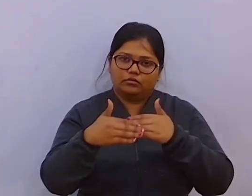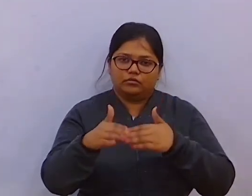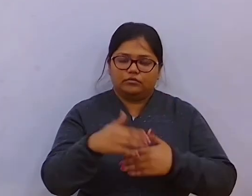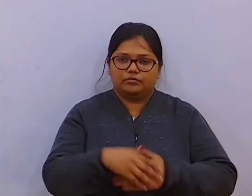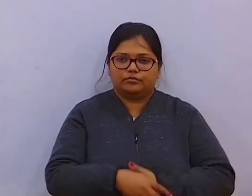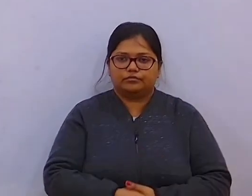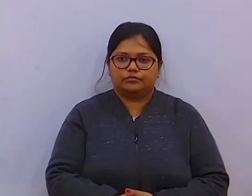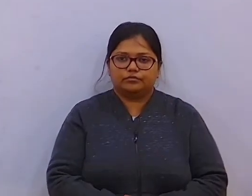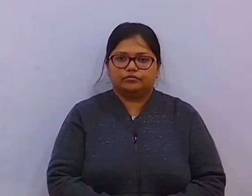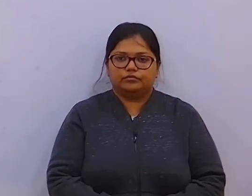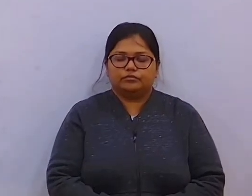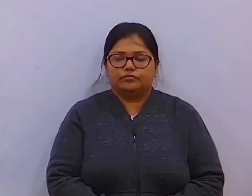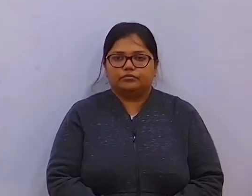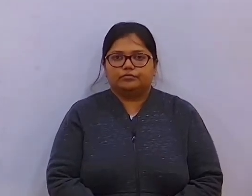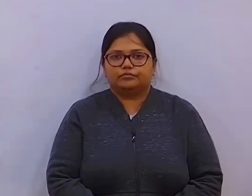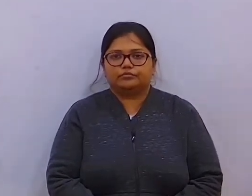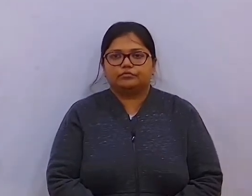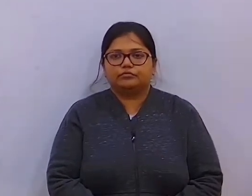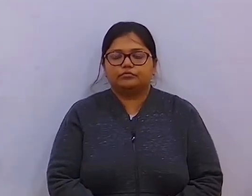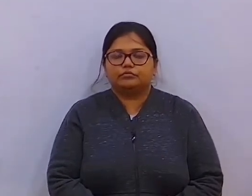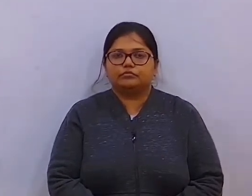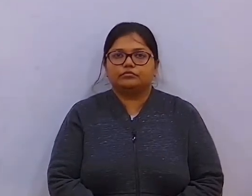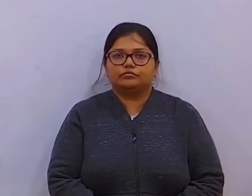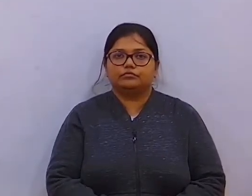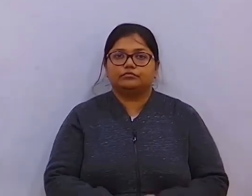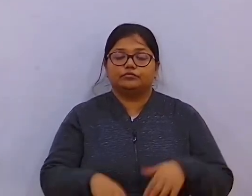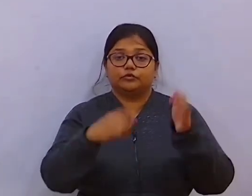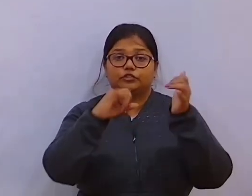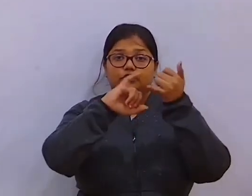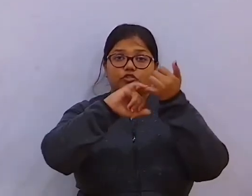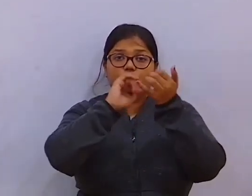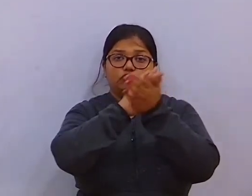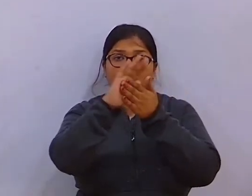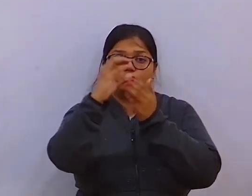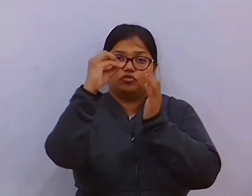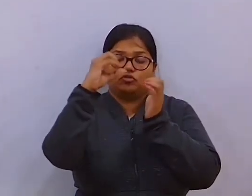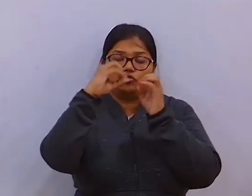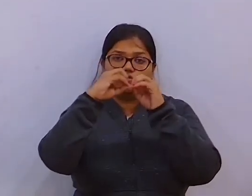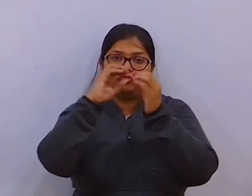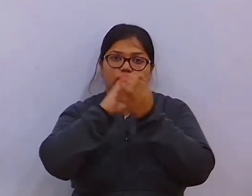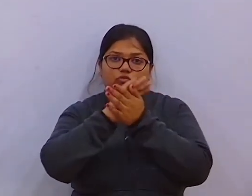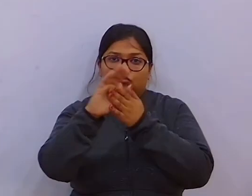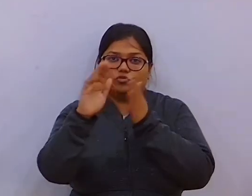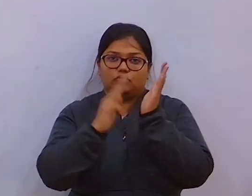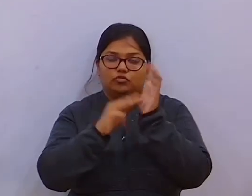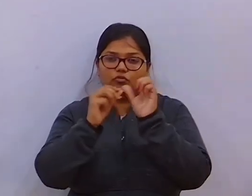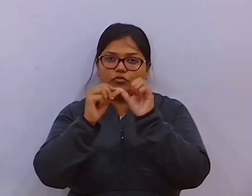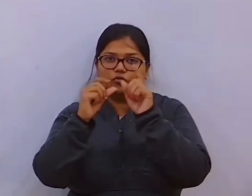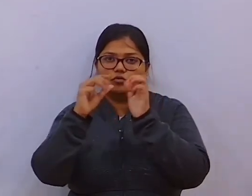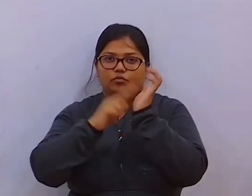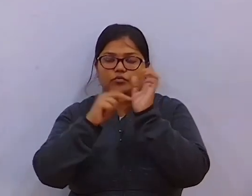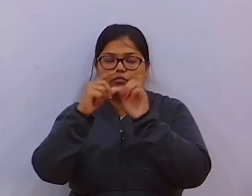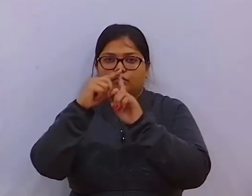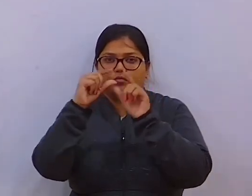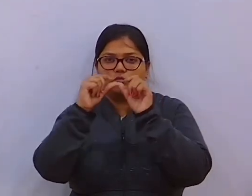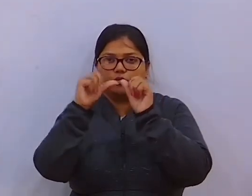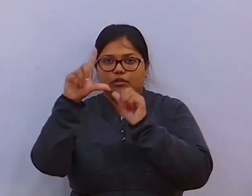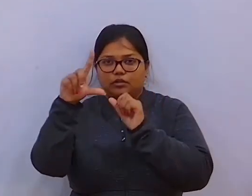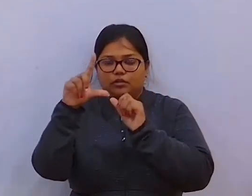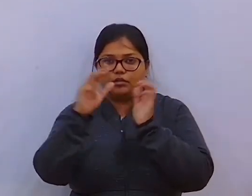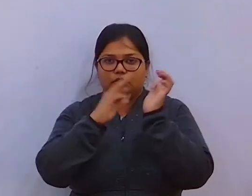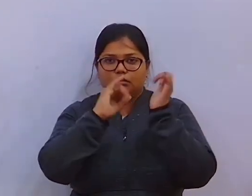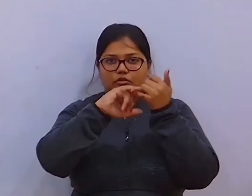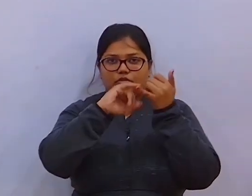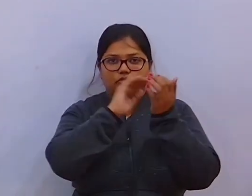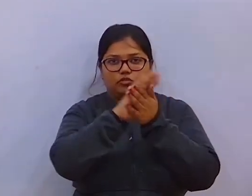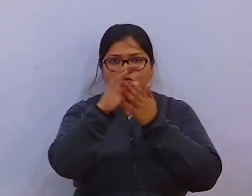है। व्यापारिक पवने कहाँ पर स्थित है? शोभ मंडल, है ना, शोभ मंडल, समताप मंडल, समझ रहे हो ना, तो